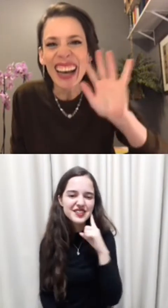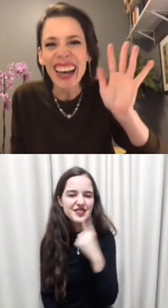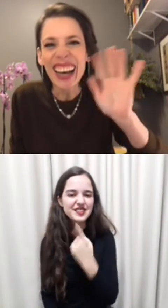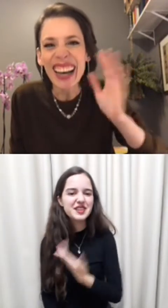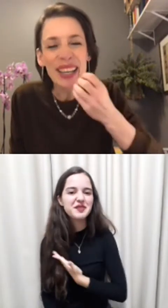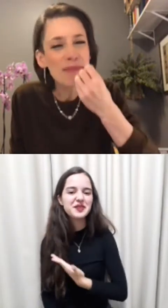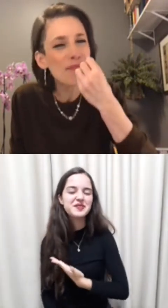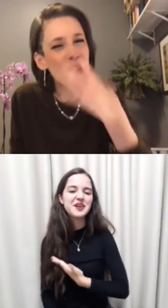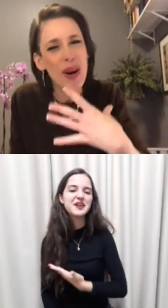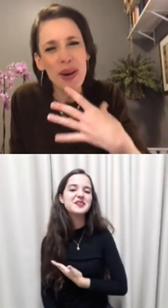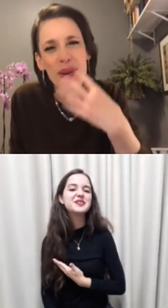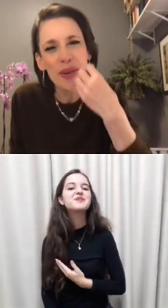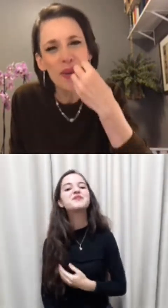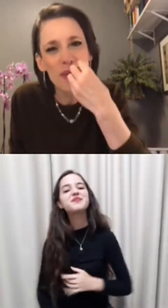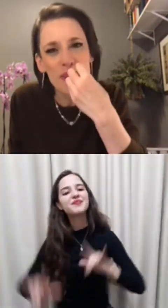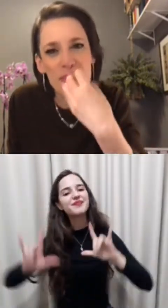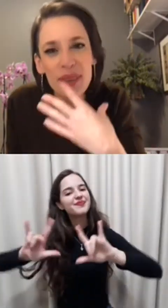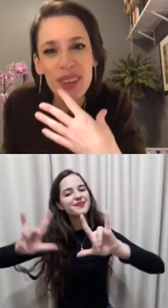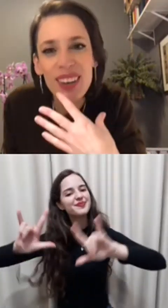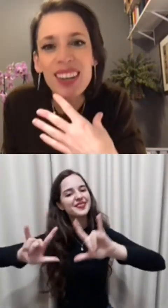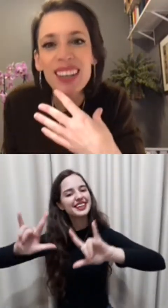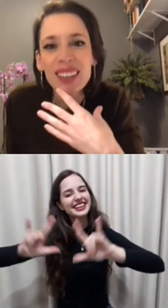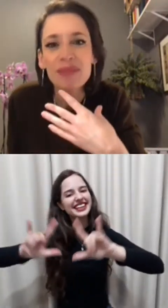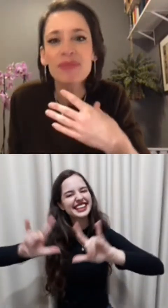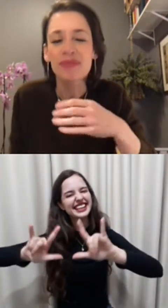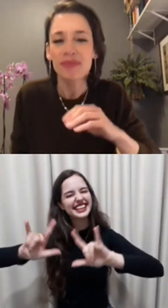Vários surdos amigos meus.